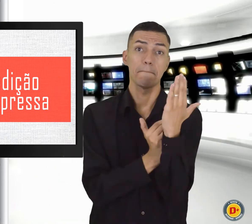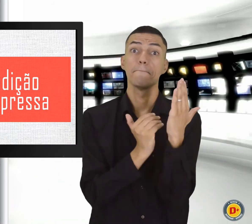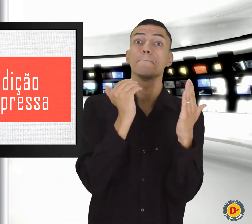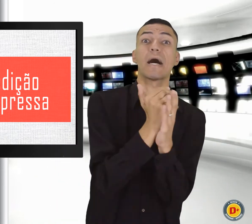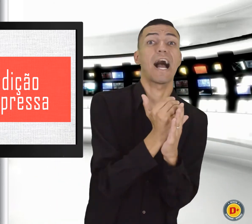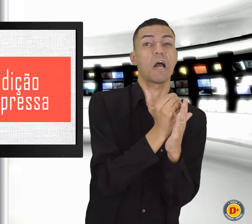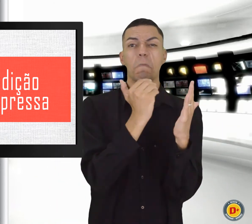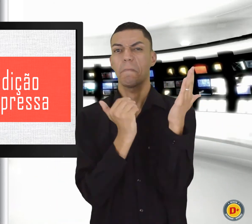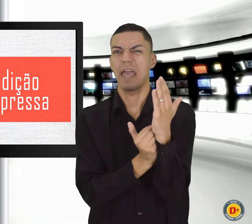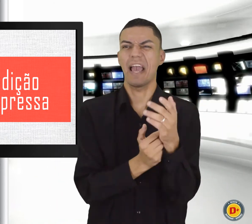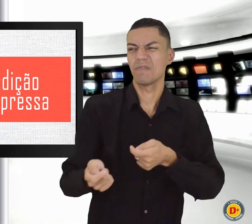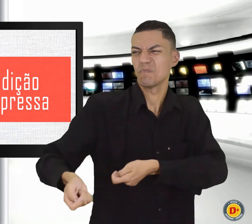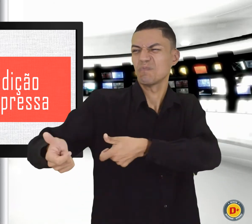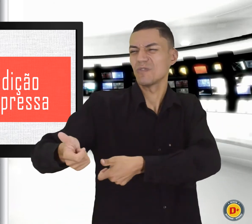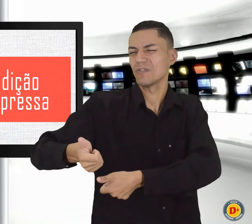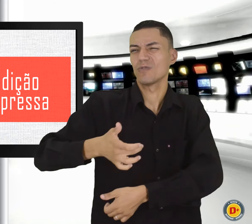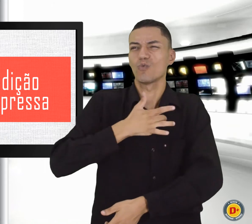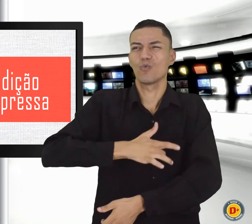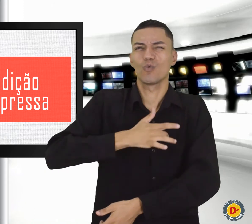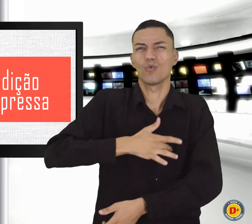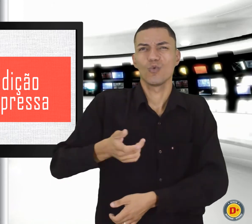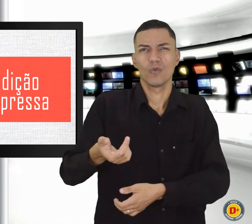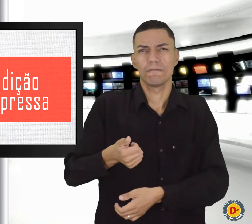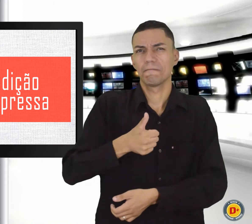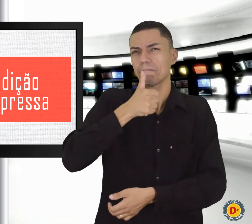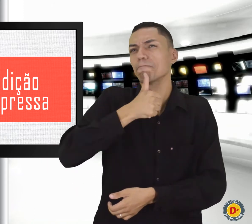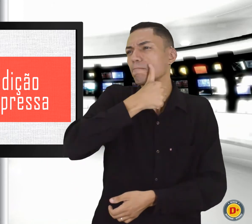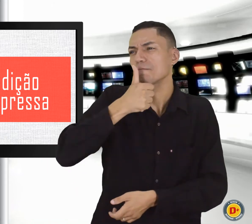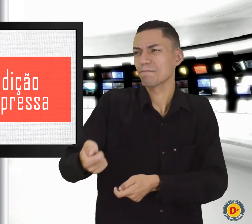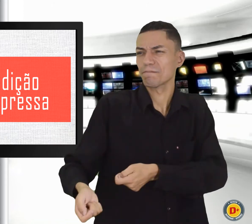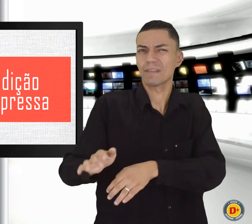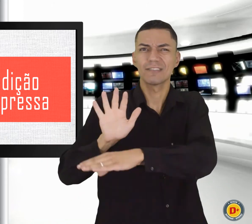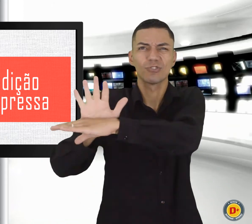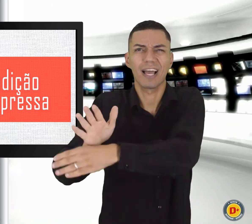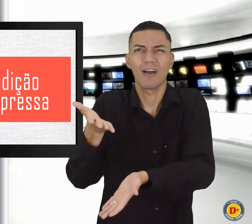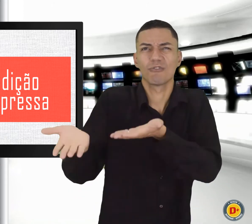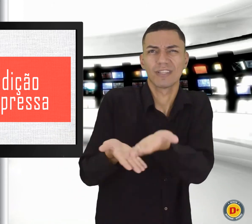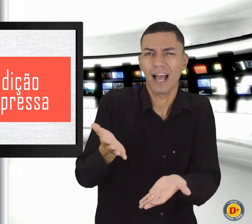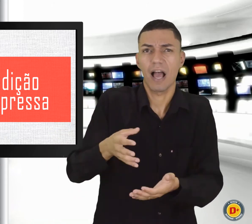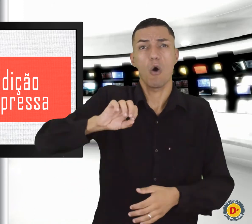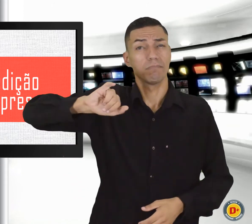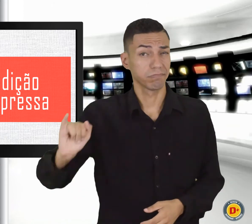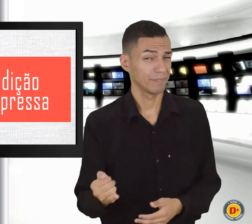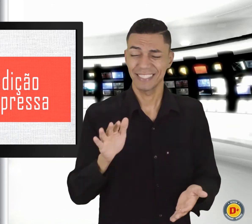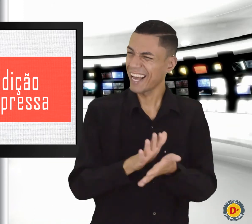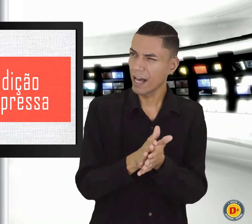nem favores, nem privilégios. O fato de as empresas, às vezes, terem